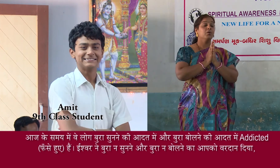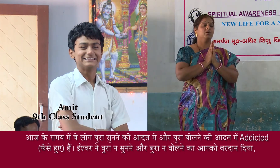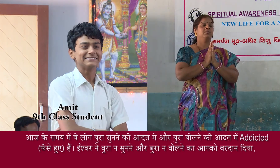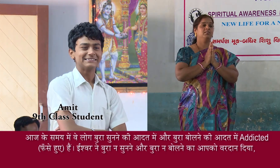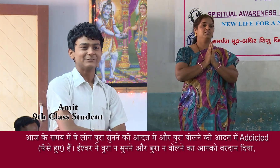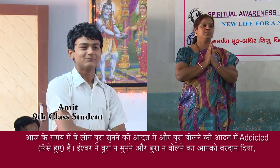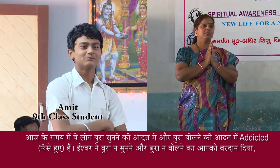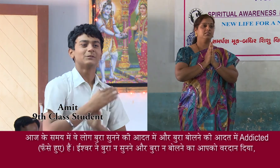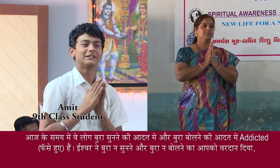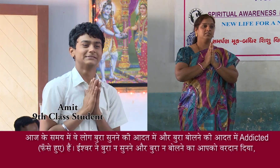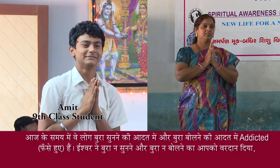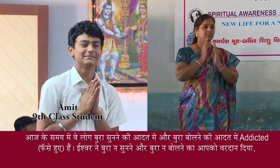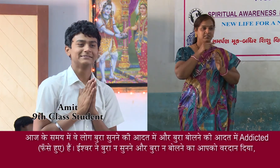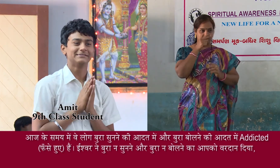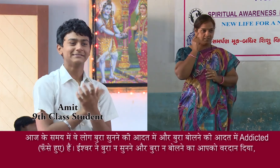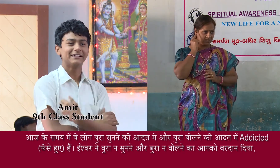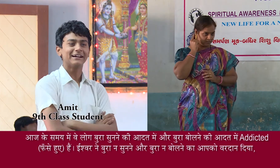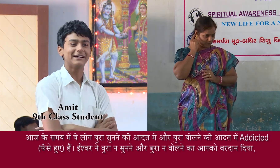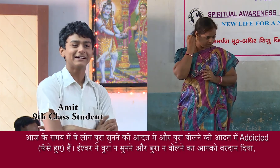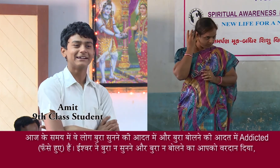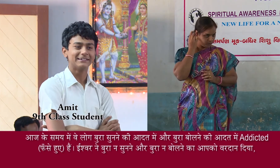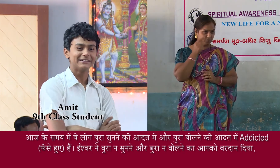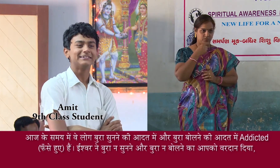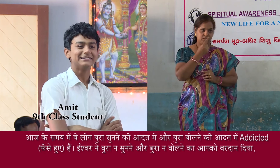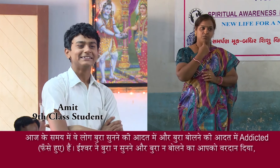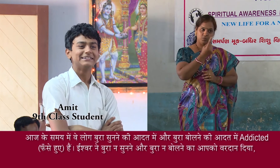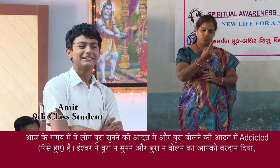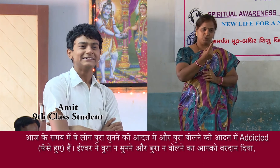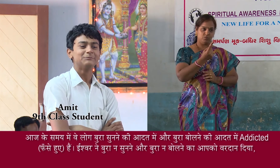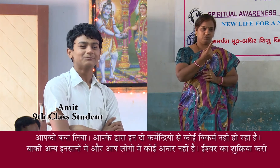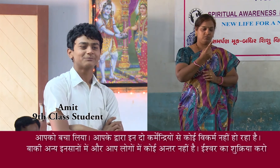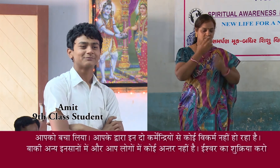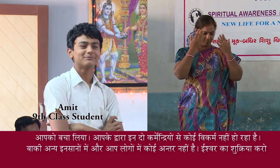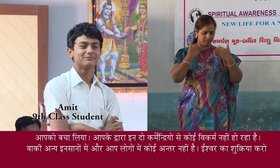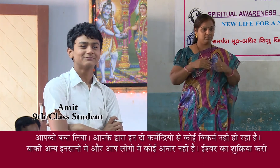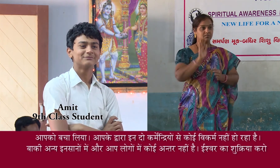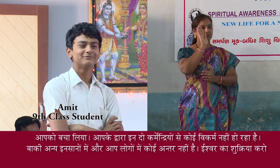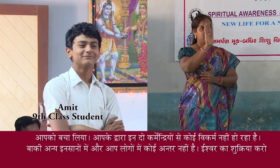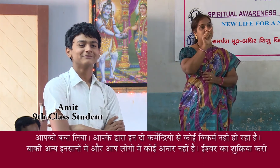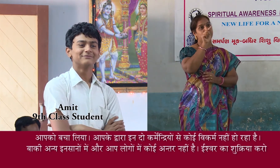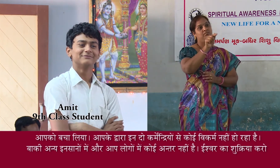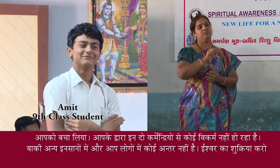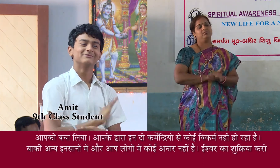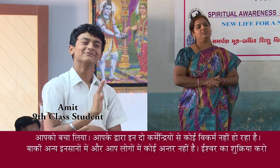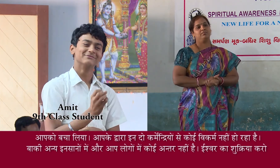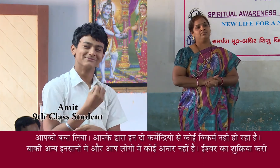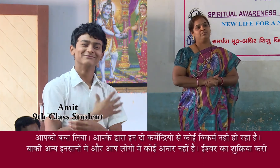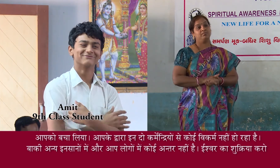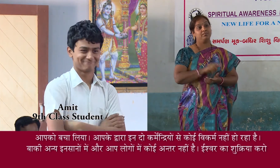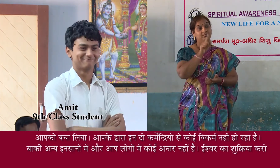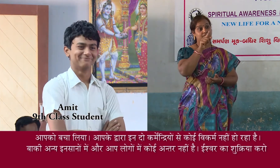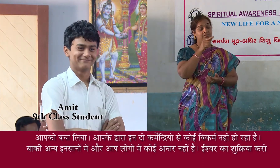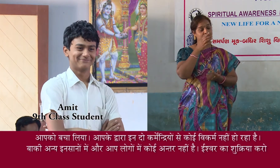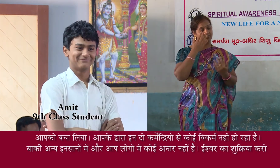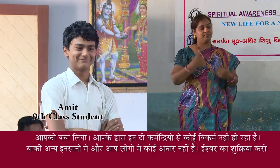ईश्वर ने बुरा ना सुनने और बुरा ना बोलने का आपको वरदान दिया है, आपको बचा लिया। आपके द्वारा इन